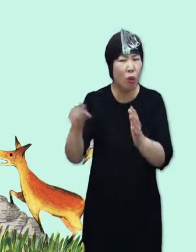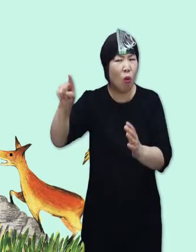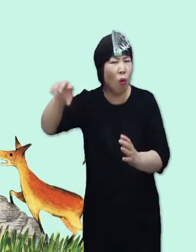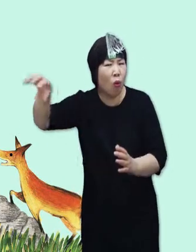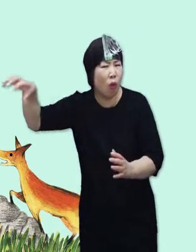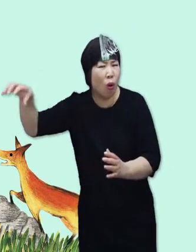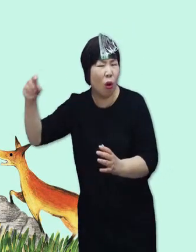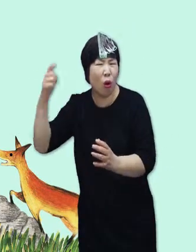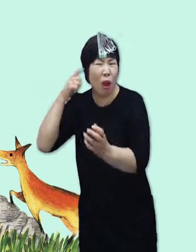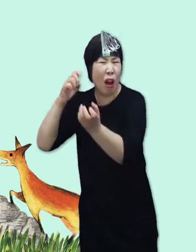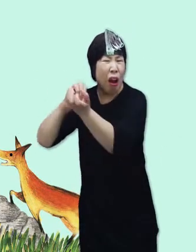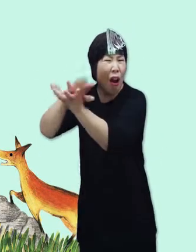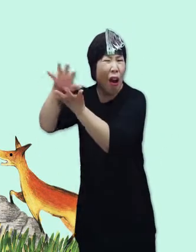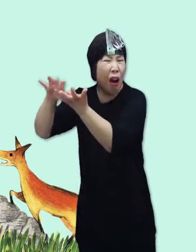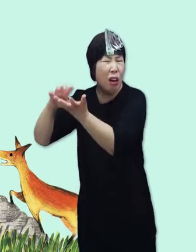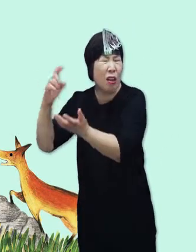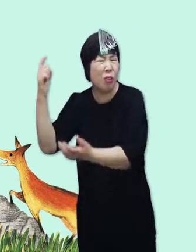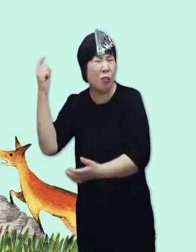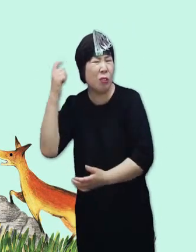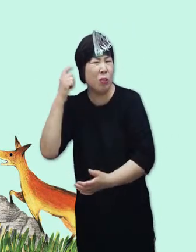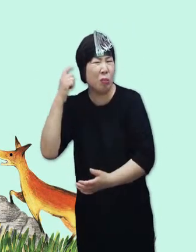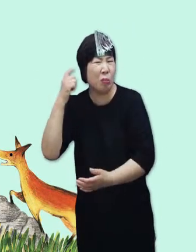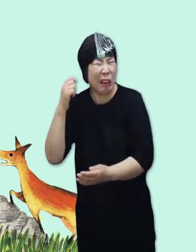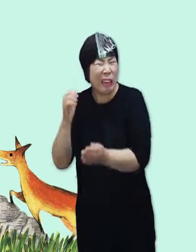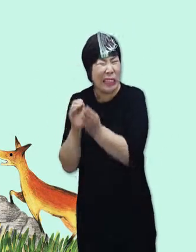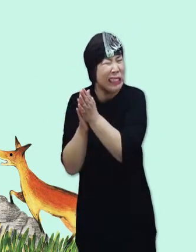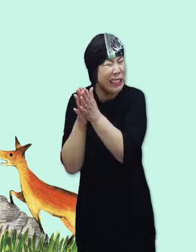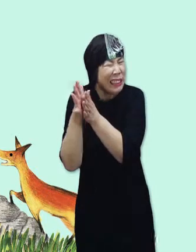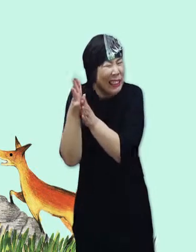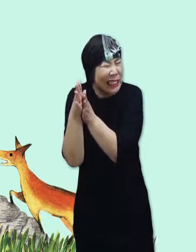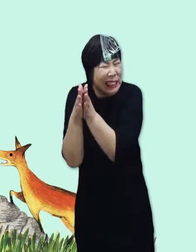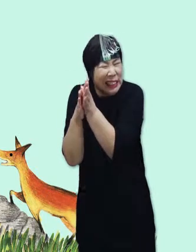그때 어디선가 시끄러운 소리가 들려왔어.